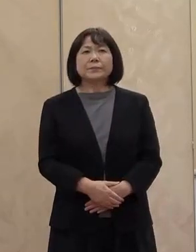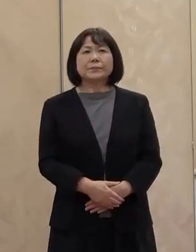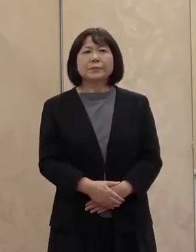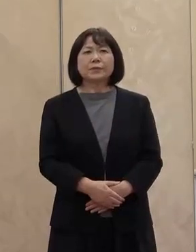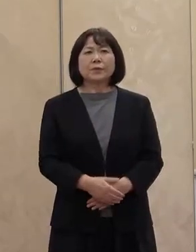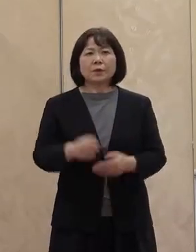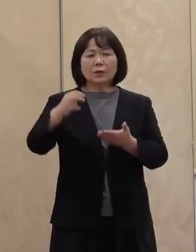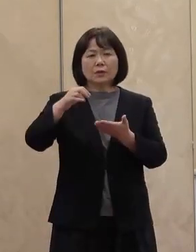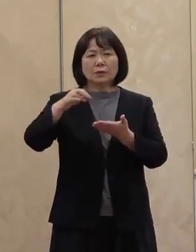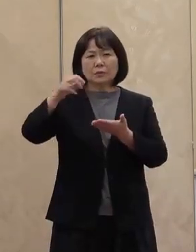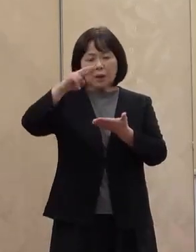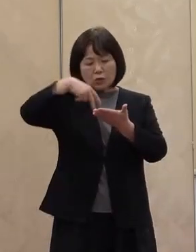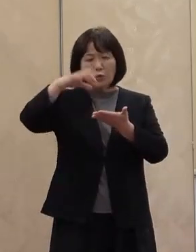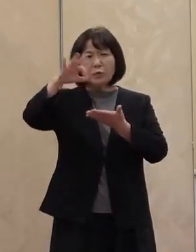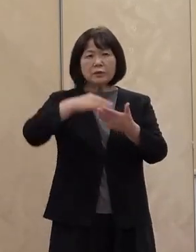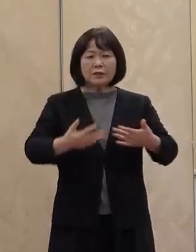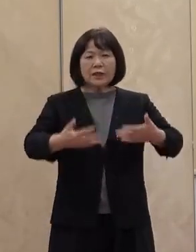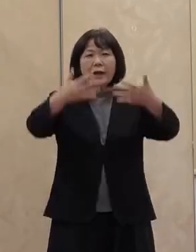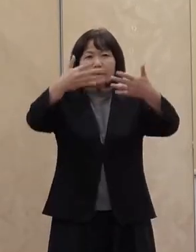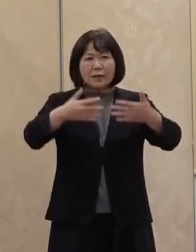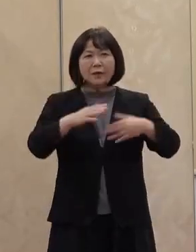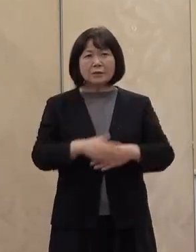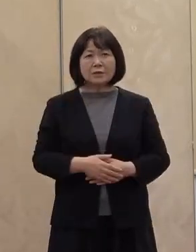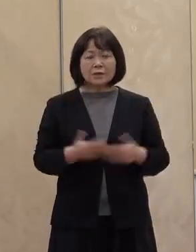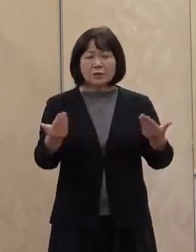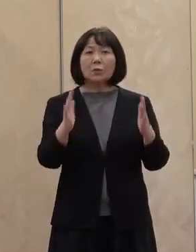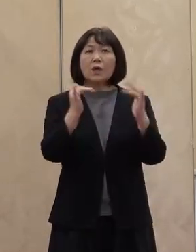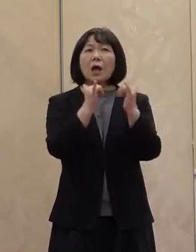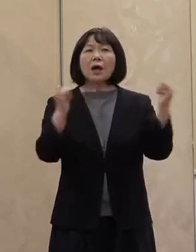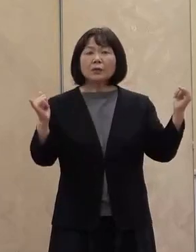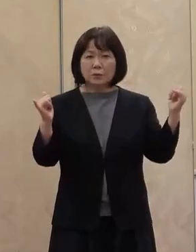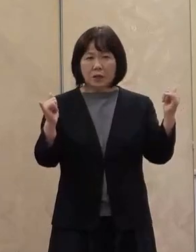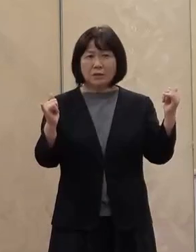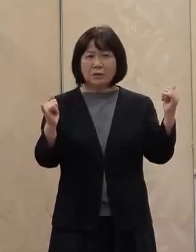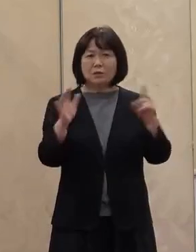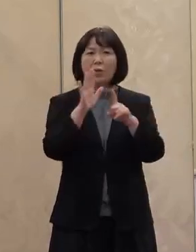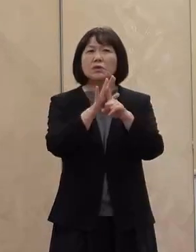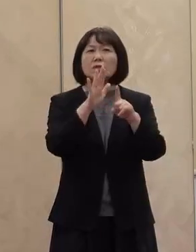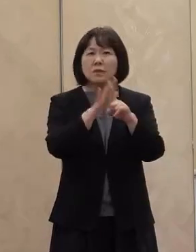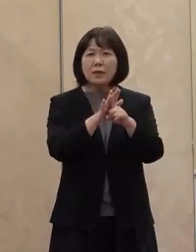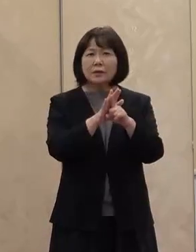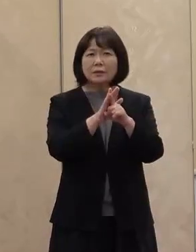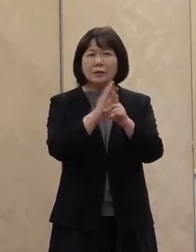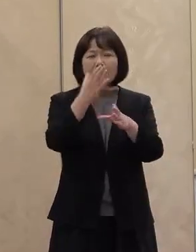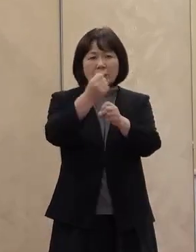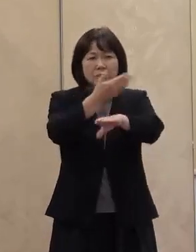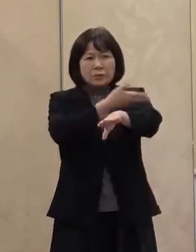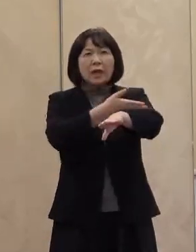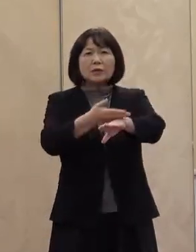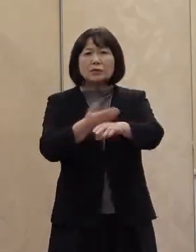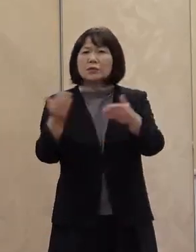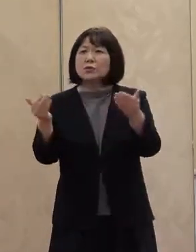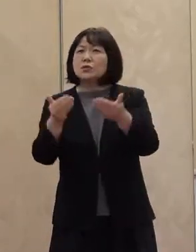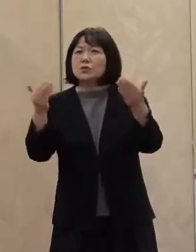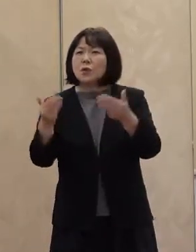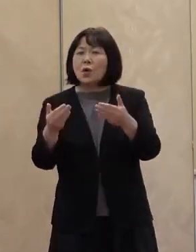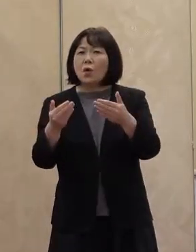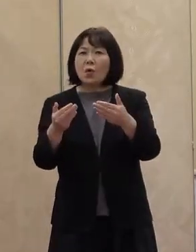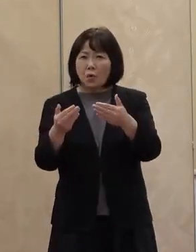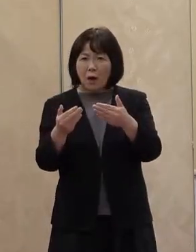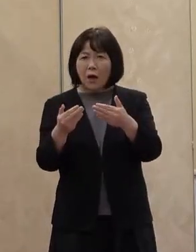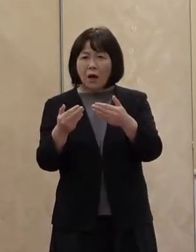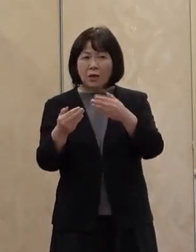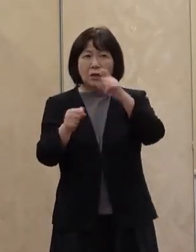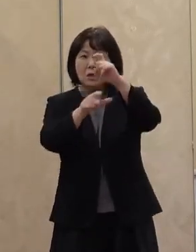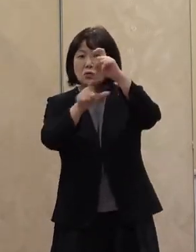読売テレビ小玉です。失業者の支援のことでスケジュールの確認をもう一度させてください。事業自体は来月